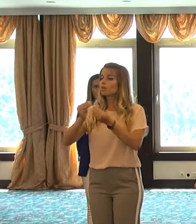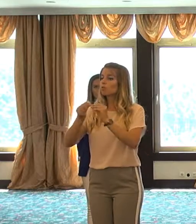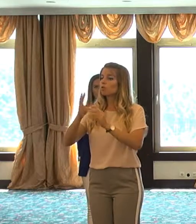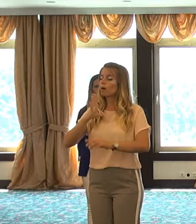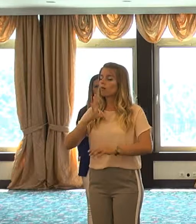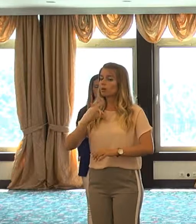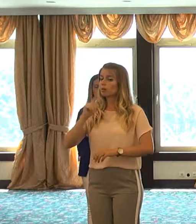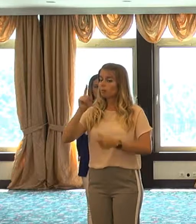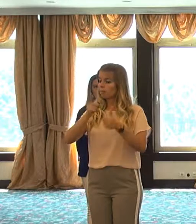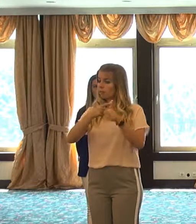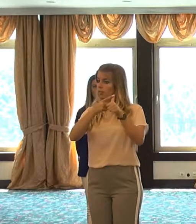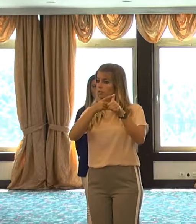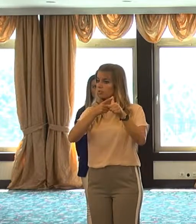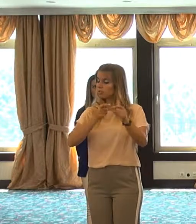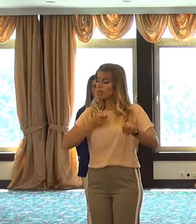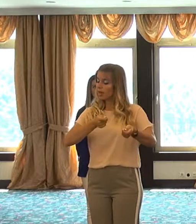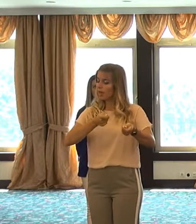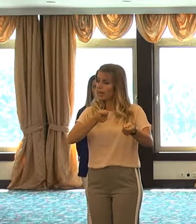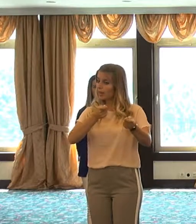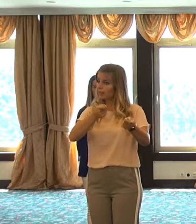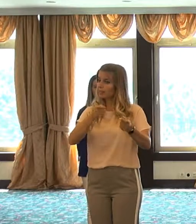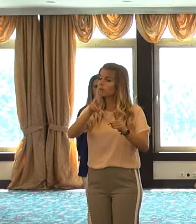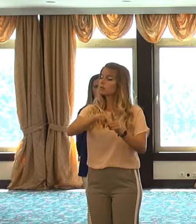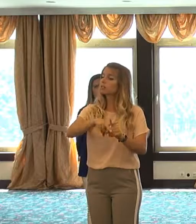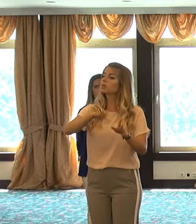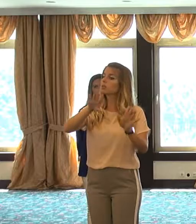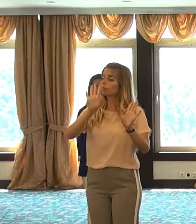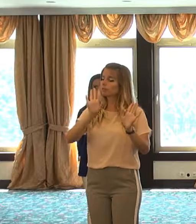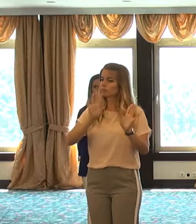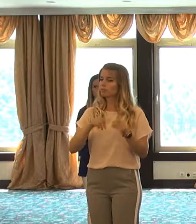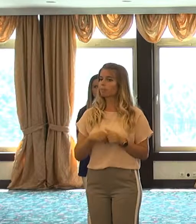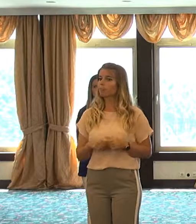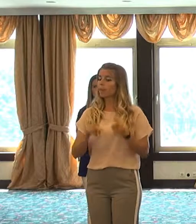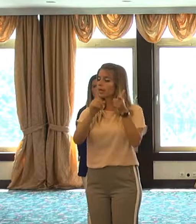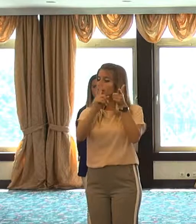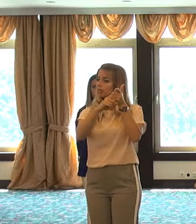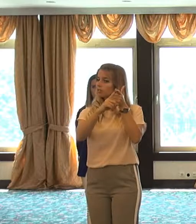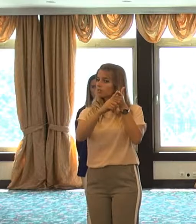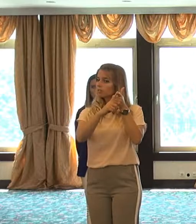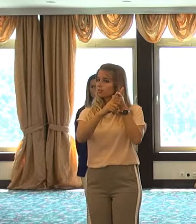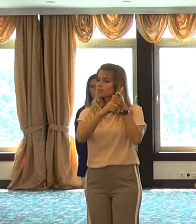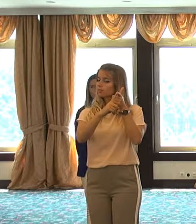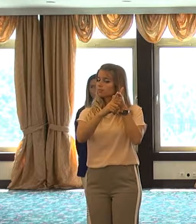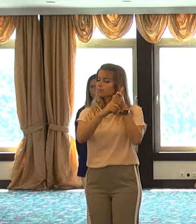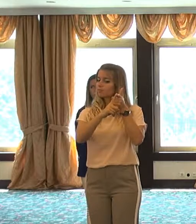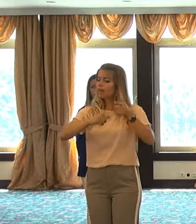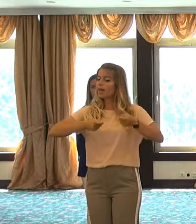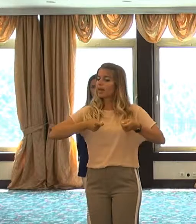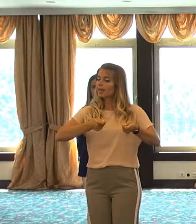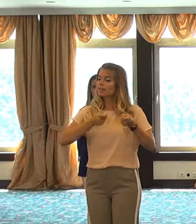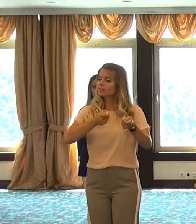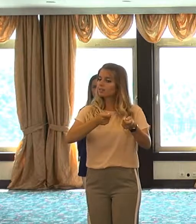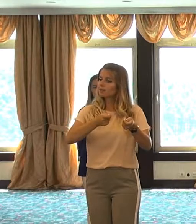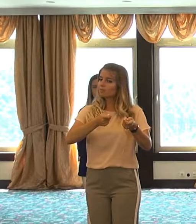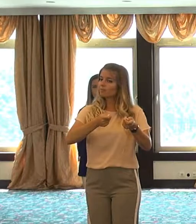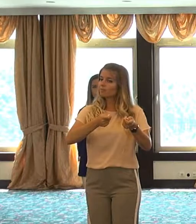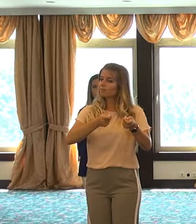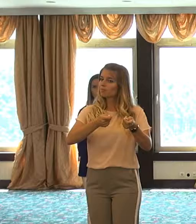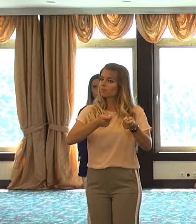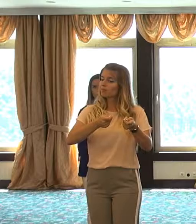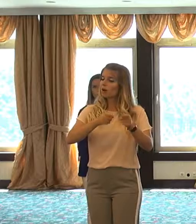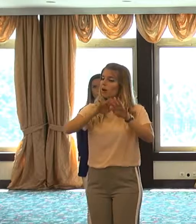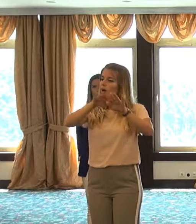aslında. Birincisi, eğitim hayatına girememiş bir engelli nüfusu vardı. İkincisi, eğitimden dolayı